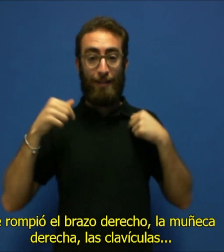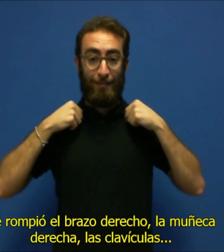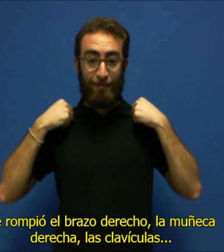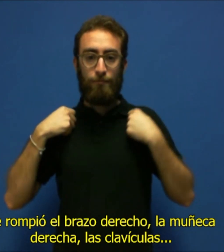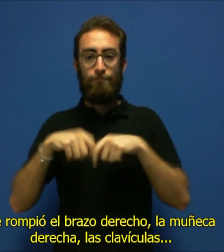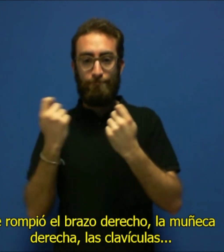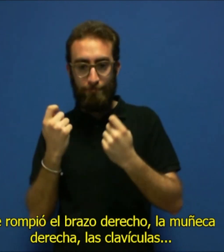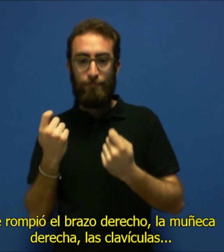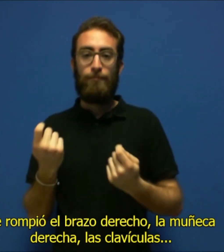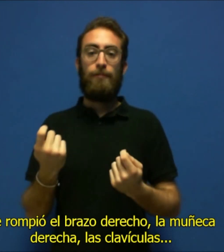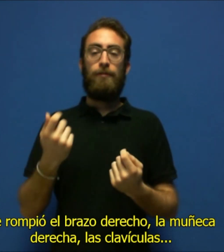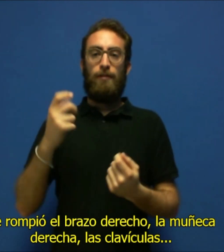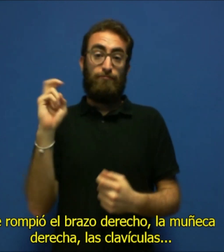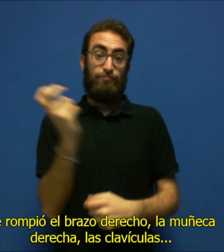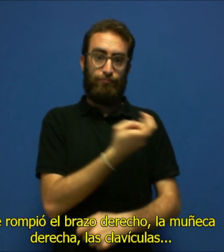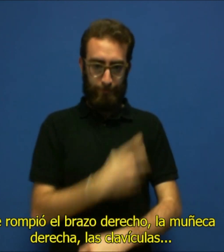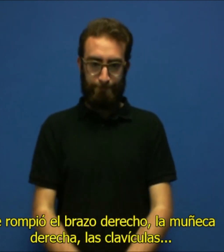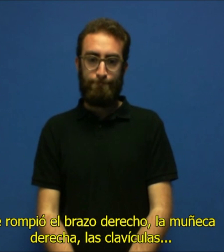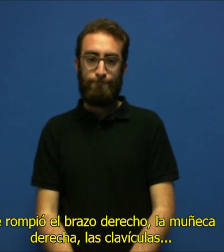derecha las clavículas